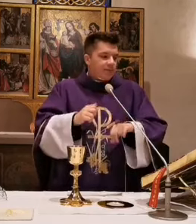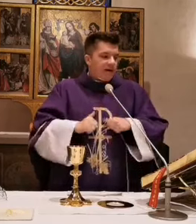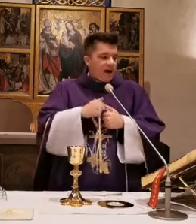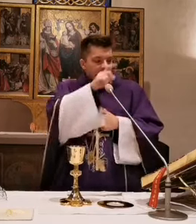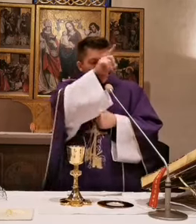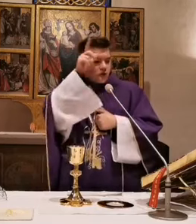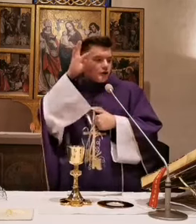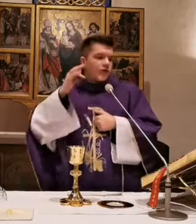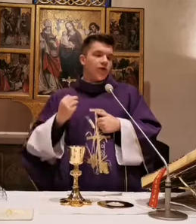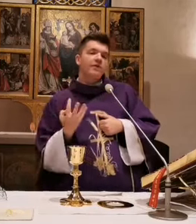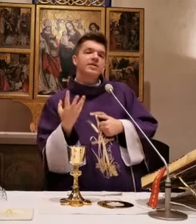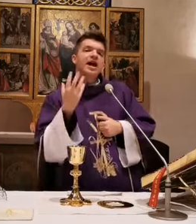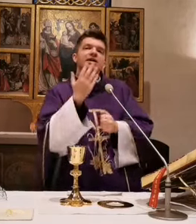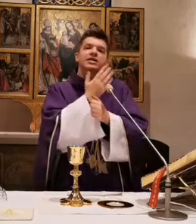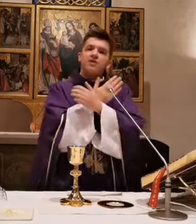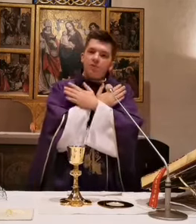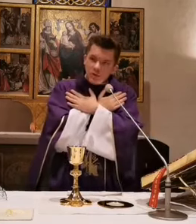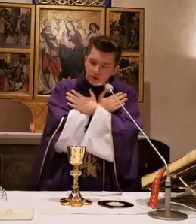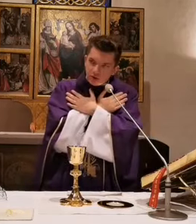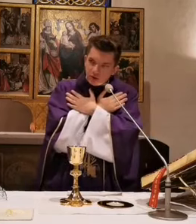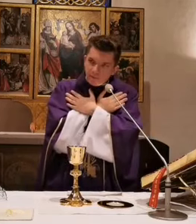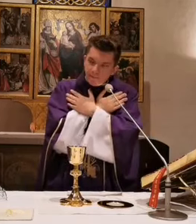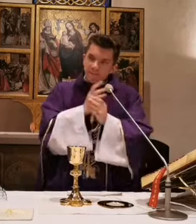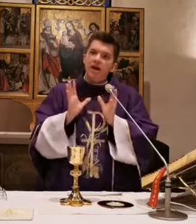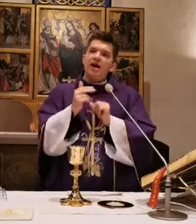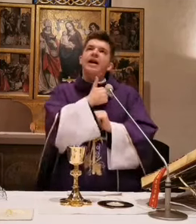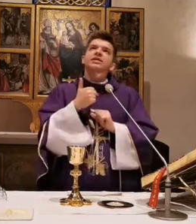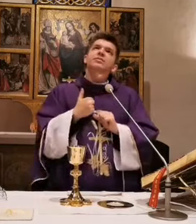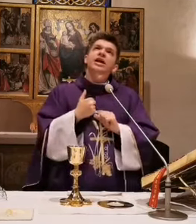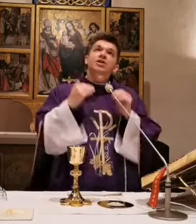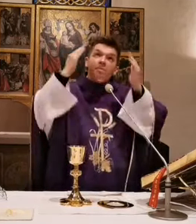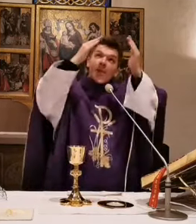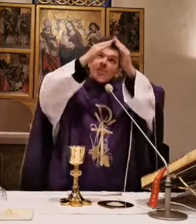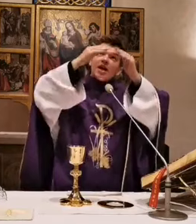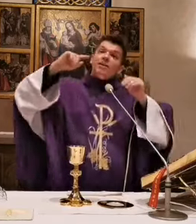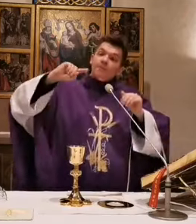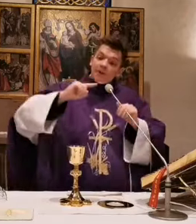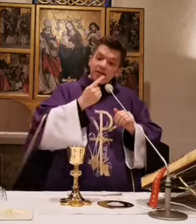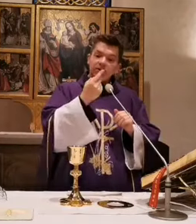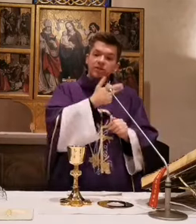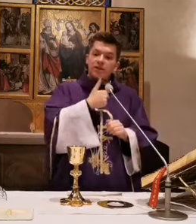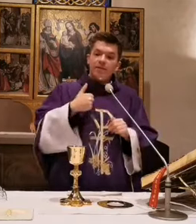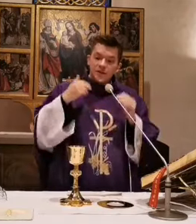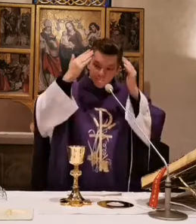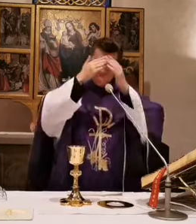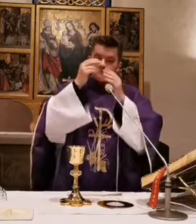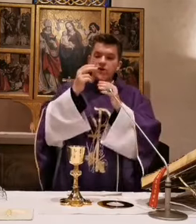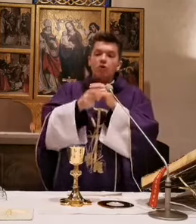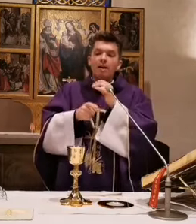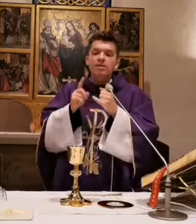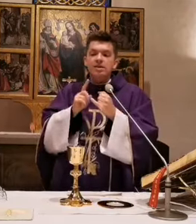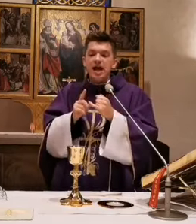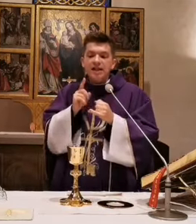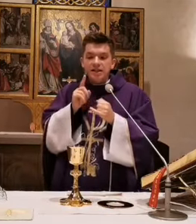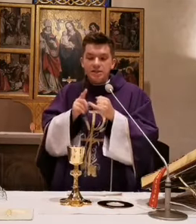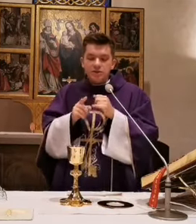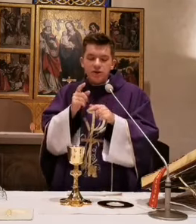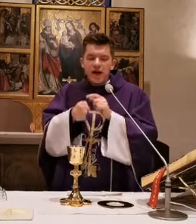ziemi. Spraw, aby lud Twój wzrastał w miłości. Razem z naszym papieżem Franciszkiem, naszym